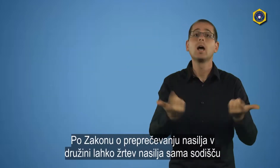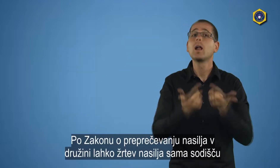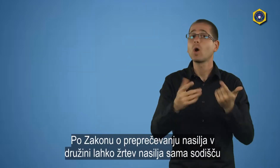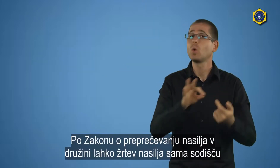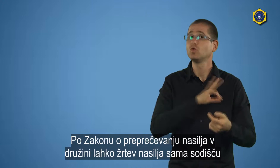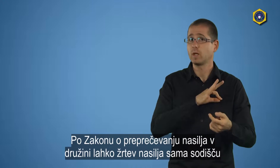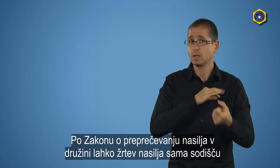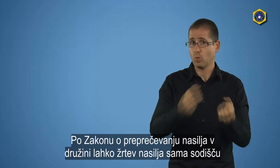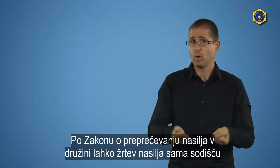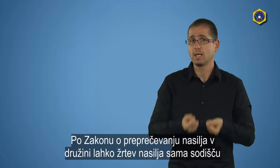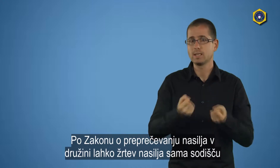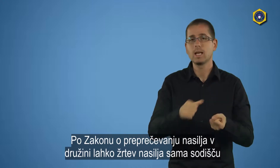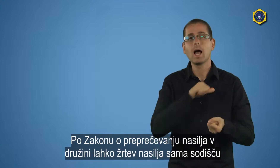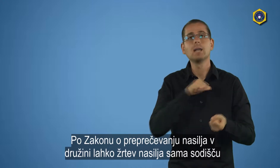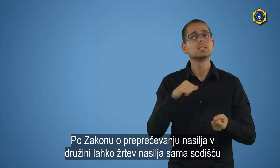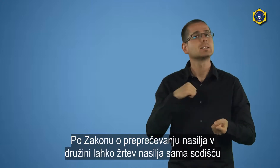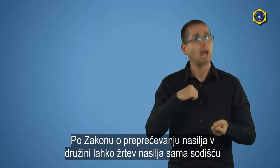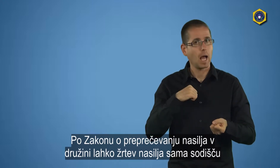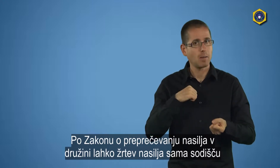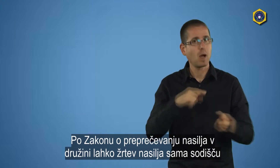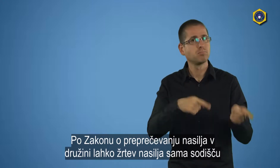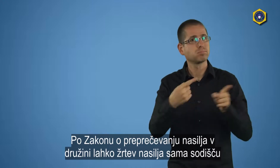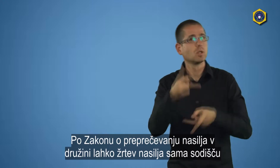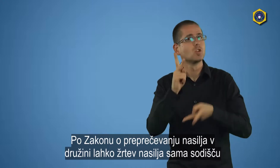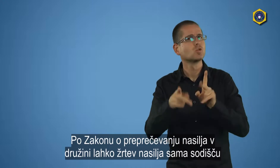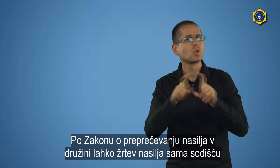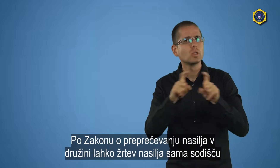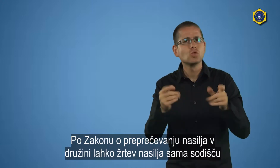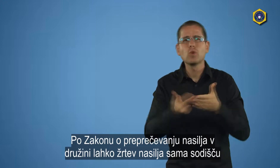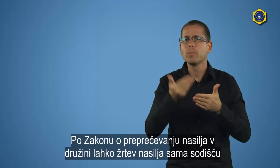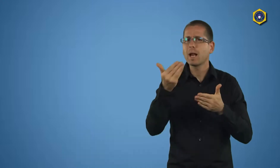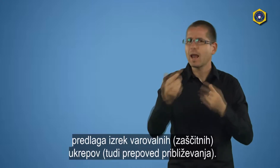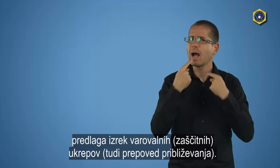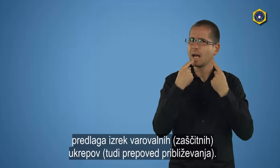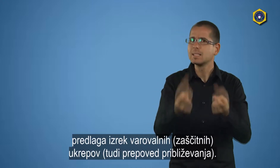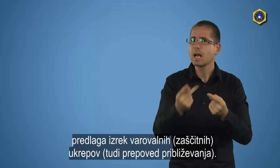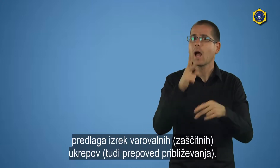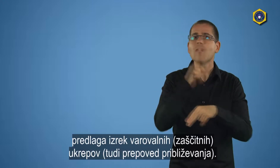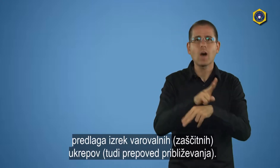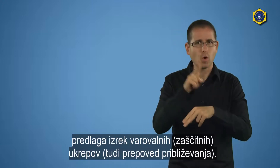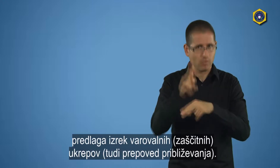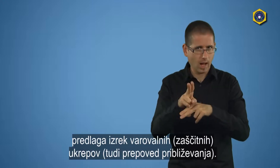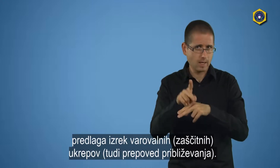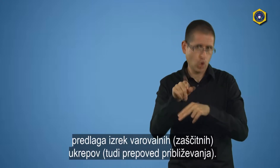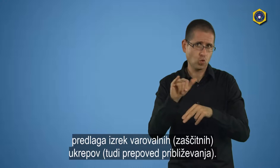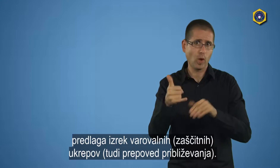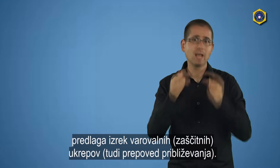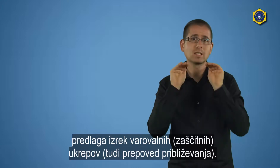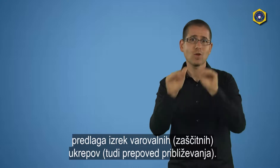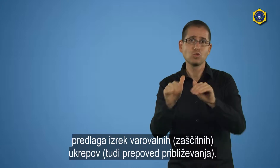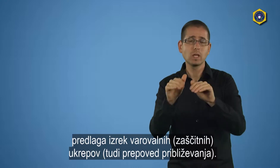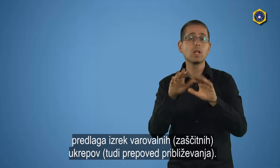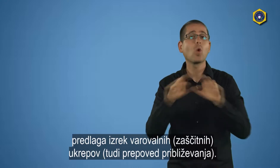žrtev nasilja sama sodišču predlaga izrek varovalnih, zaščitnih ukrepov, tudi prepoved